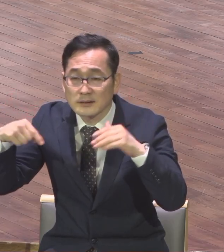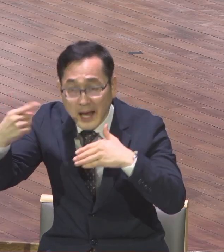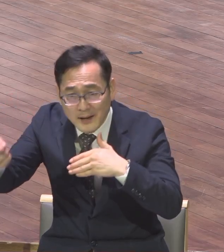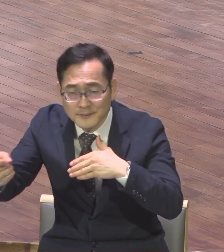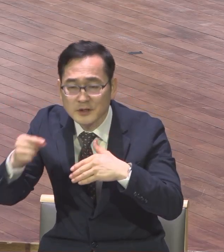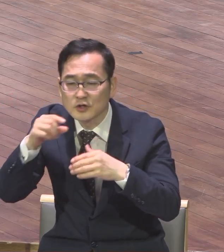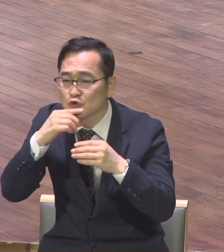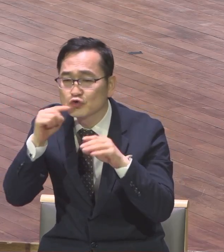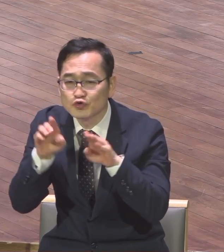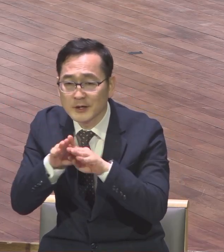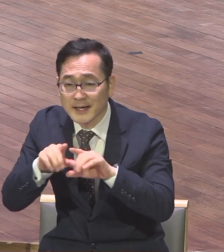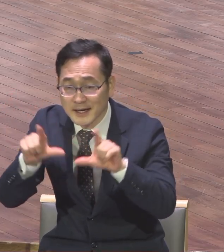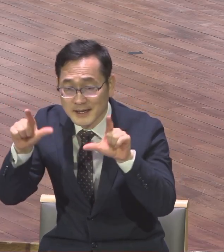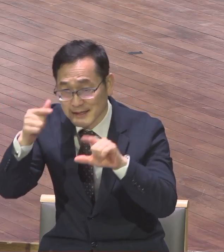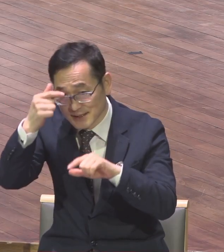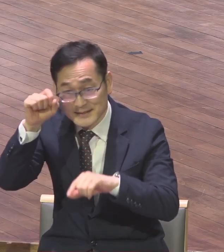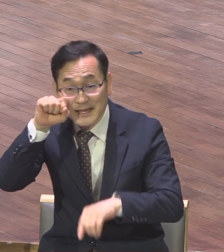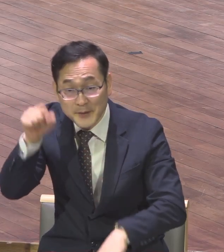새벽에 사망 곳에